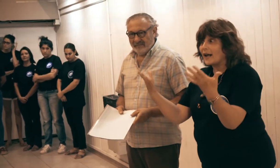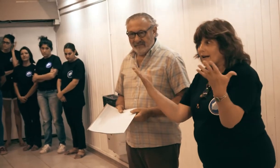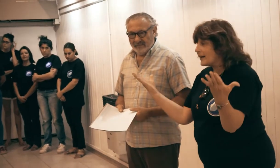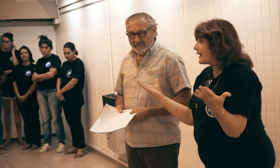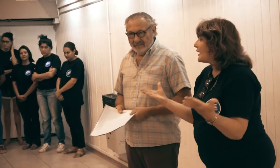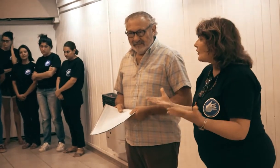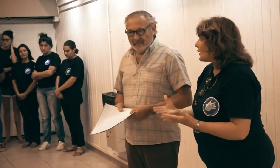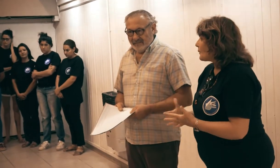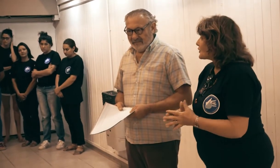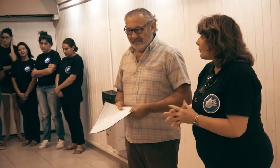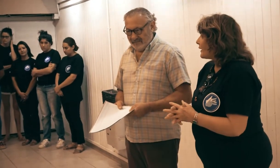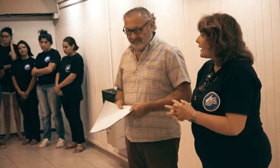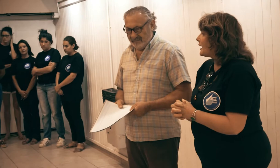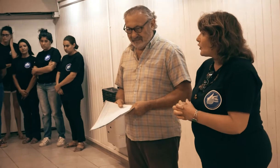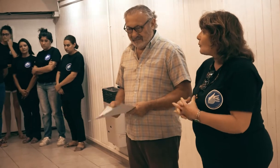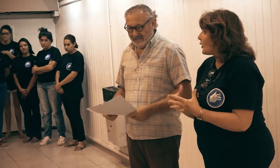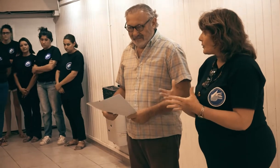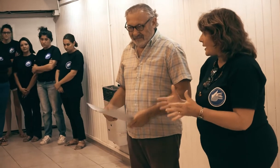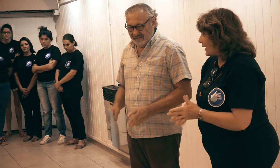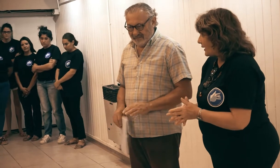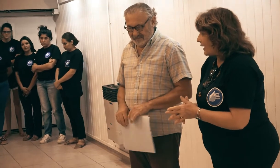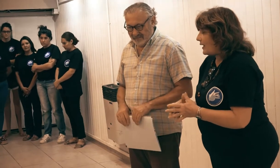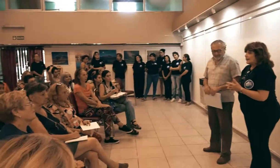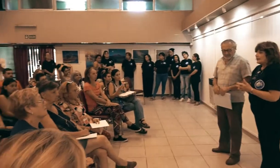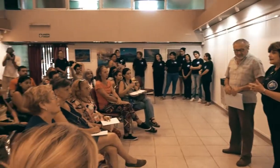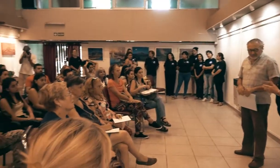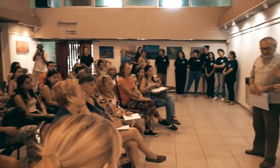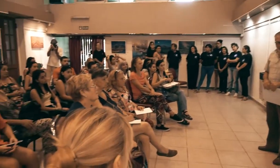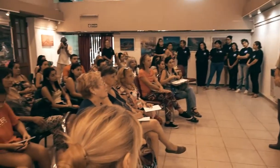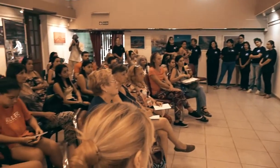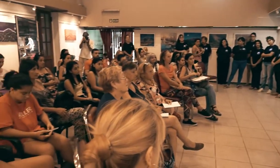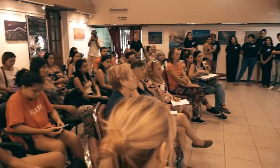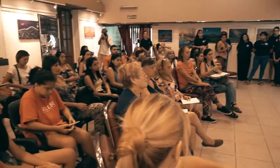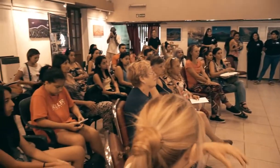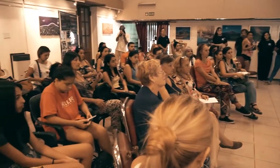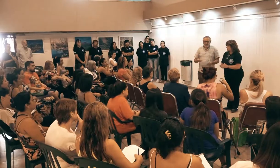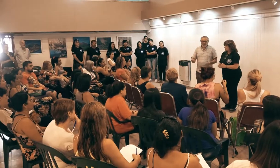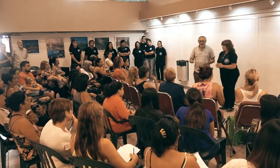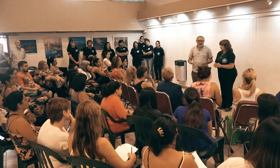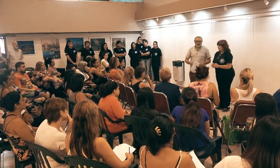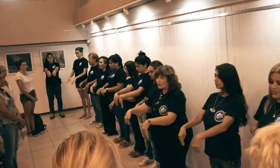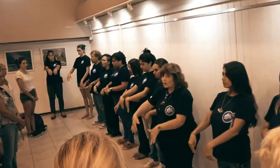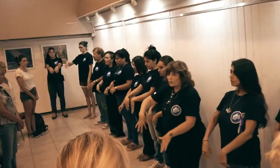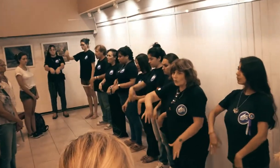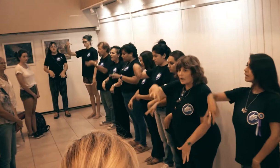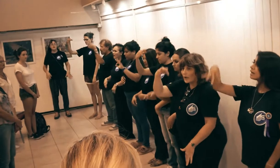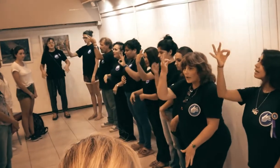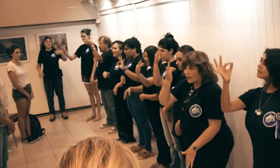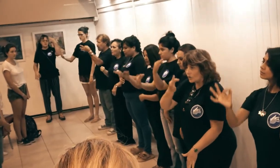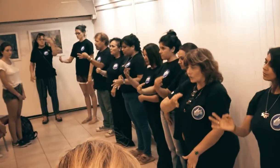mostrarle qué es lo que vamos a aprender y cómo lo vamos a aprender. A veces no sabe volver. Dime, mi niña, si